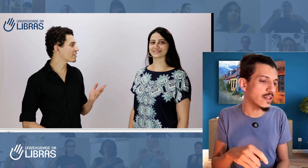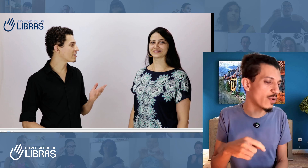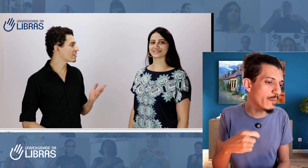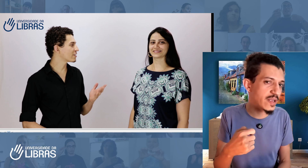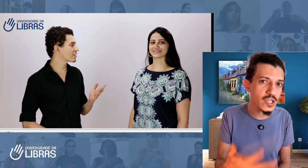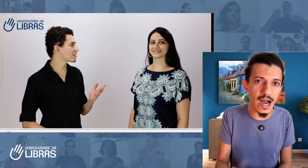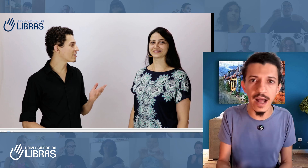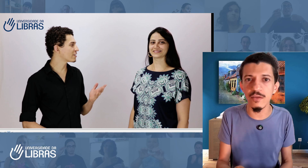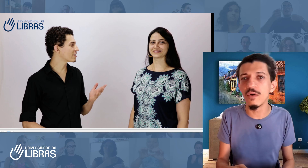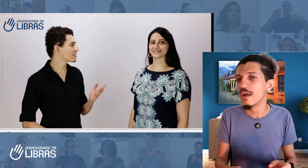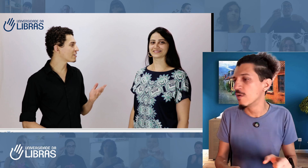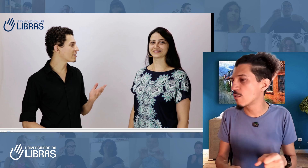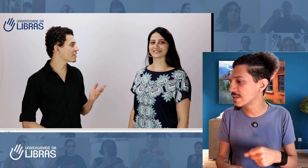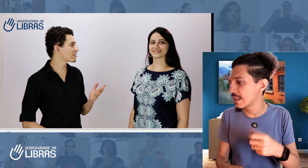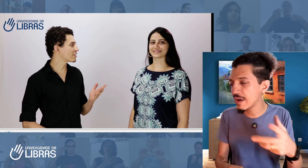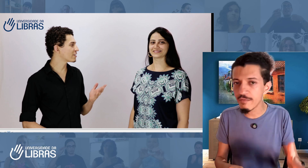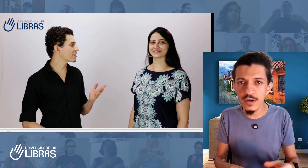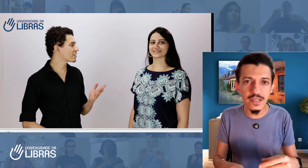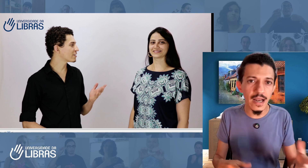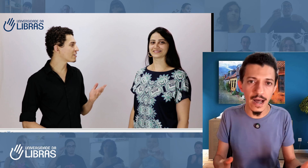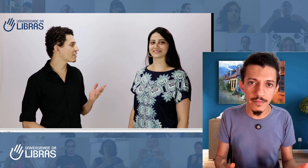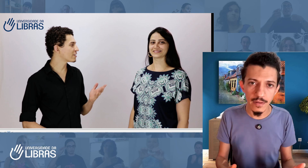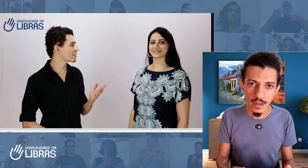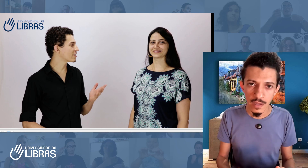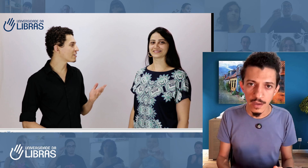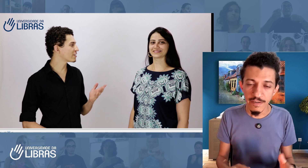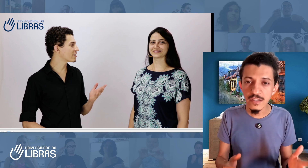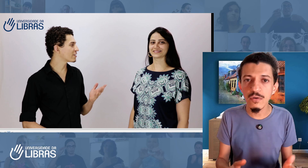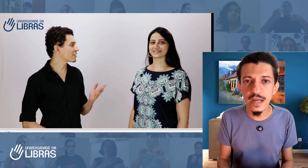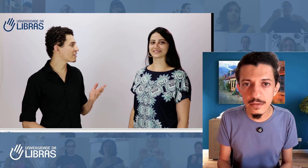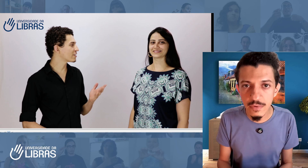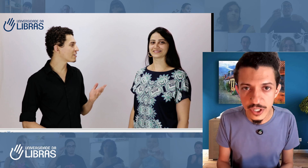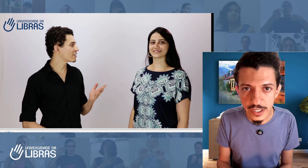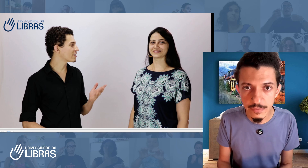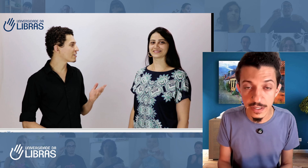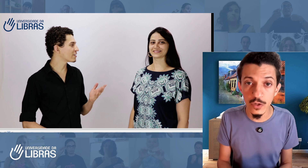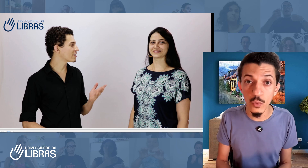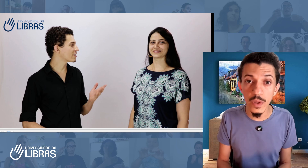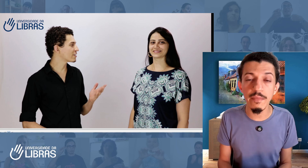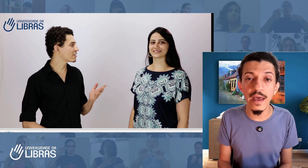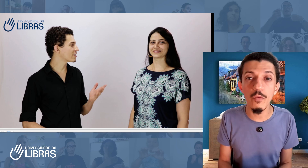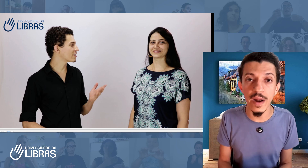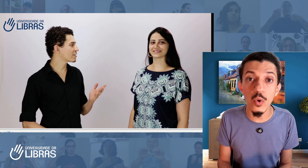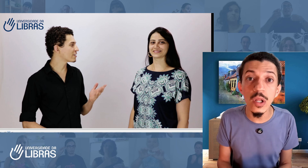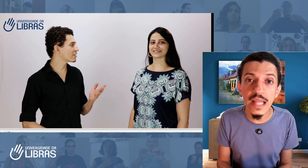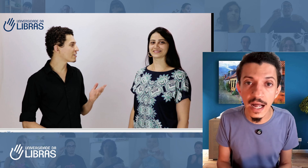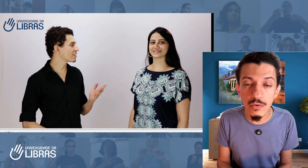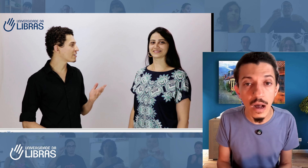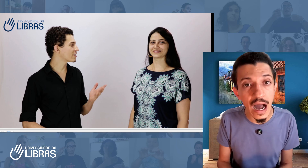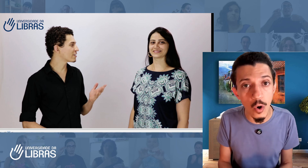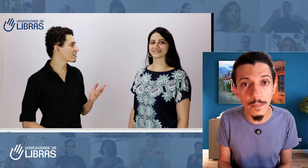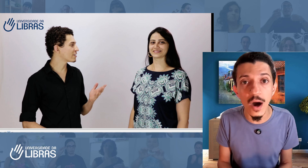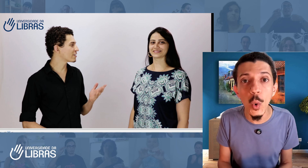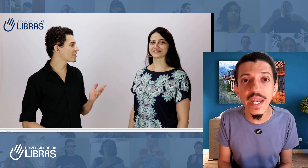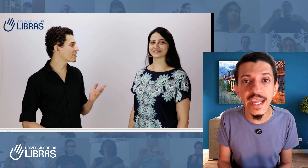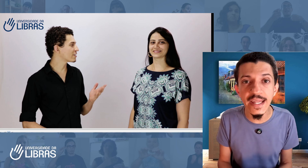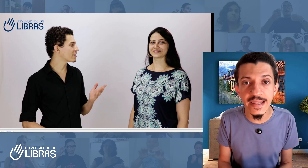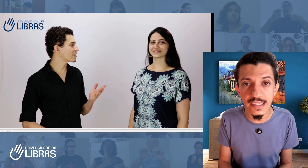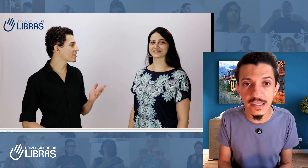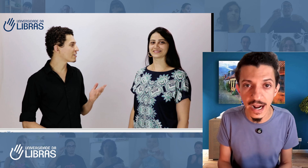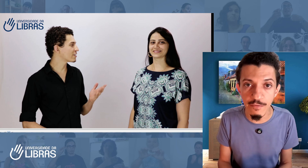gostar do meu penteado, não gostar da minha voz, sei lá, faz contato com a gente, mandando um e-mail para